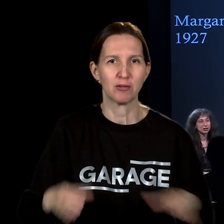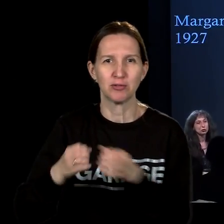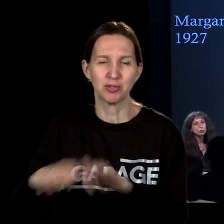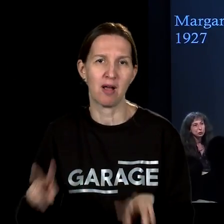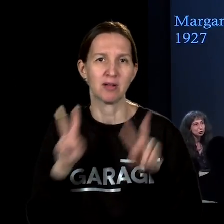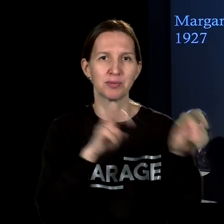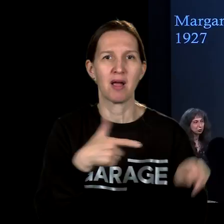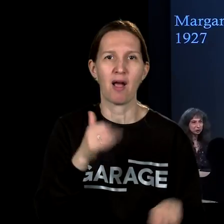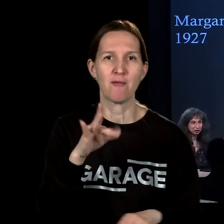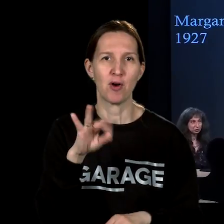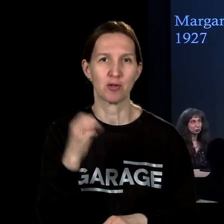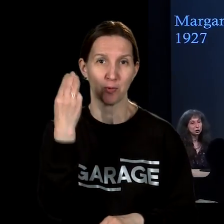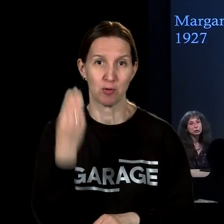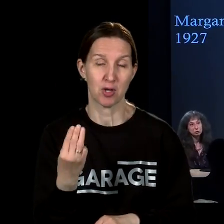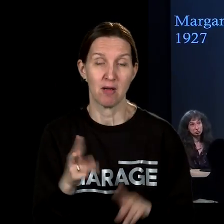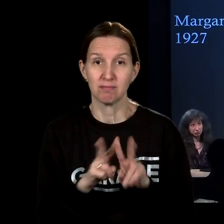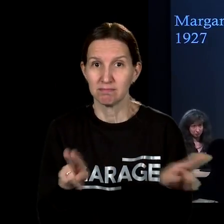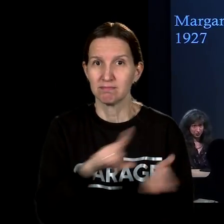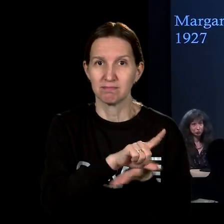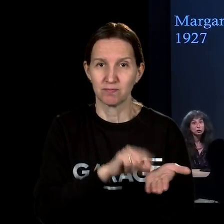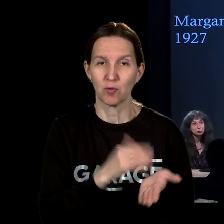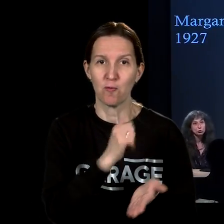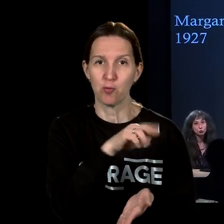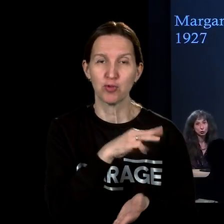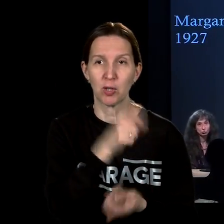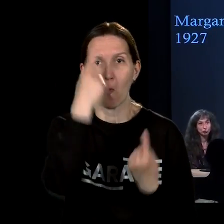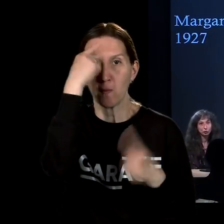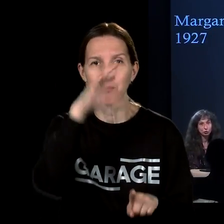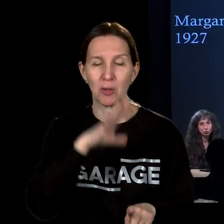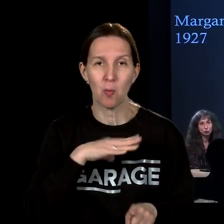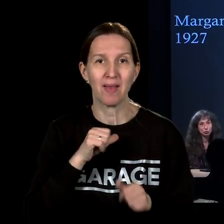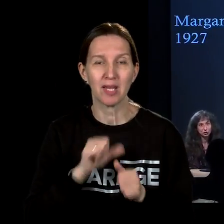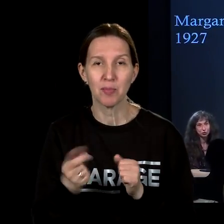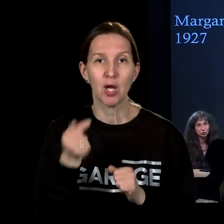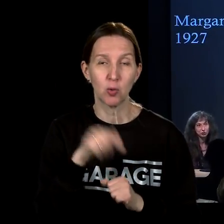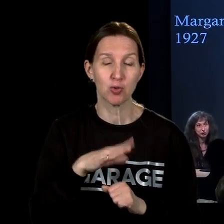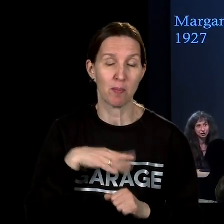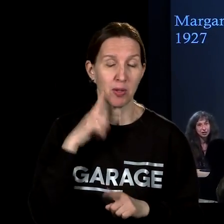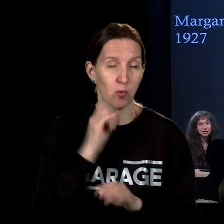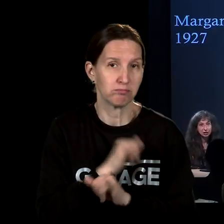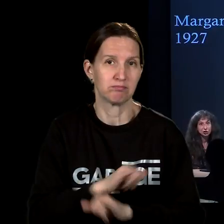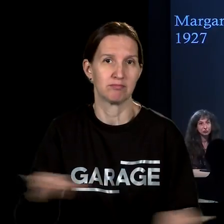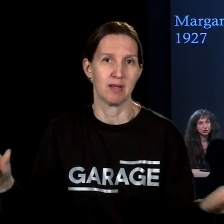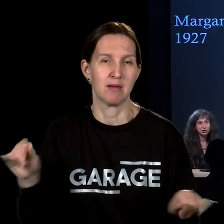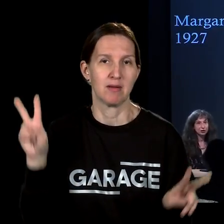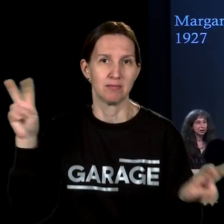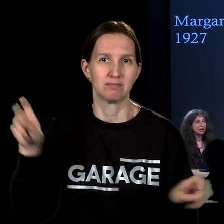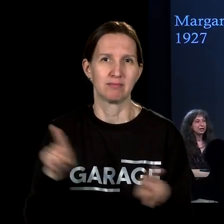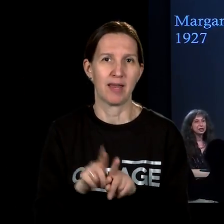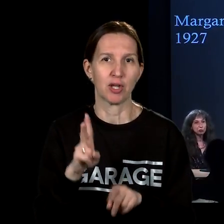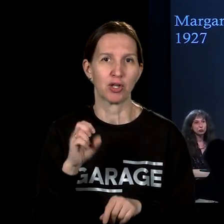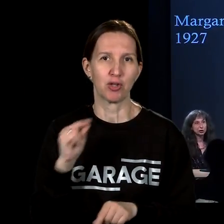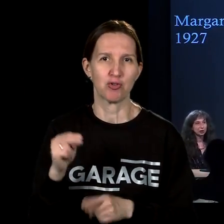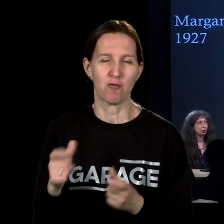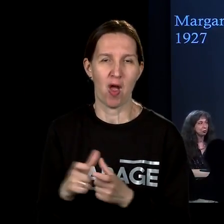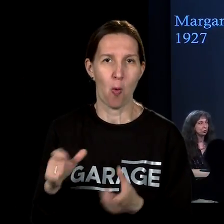такой, который, похоже, вот просто из этого Фуджита, что он это придумал, что он придумал то, что потом разошлось на китчевые открытки,